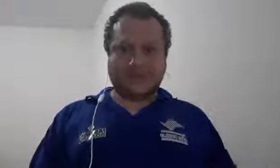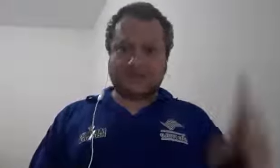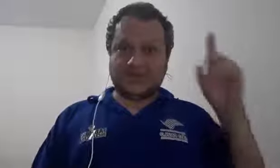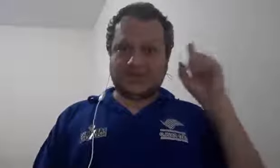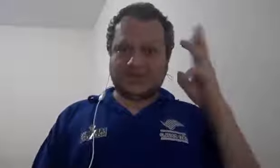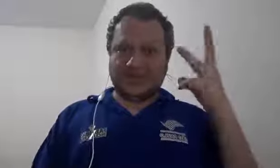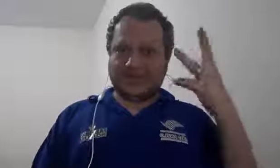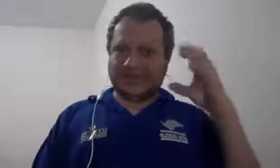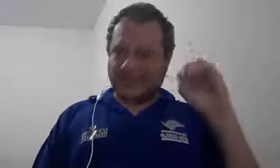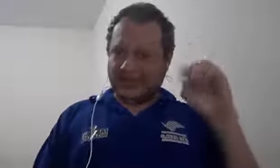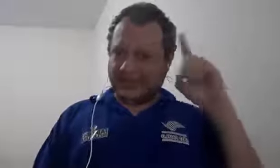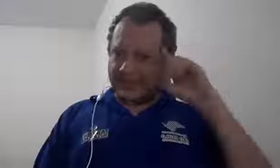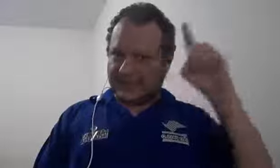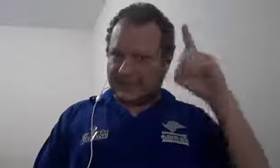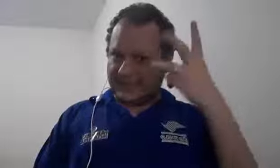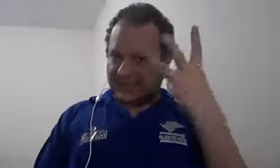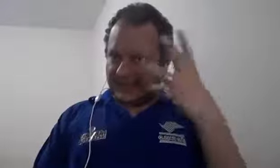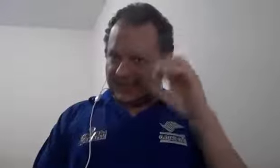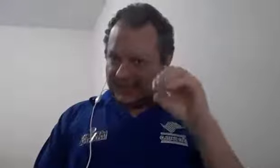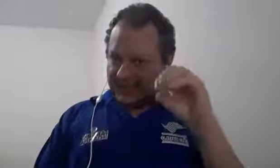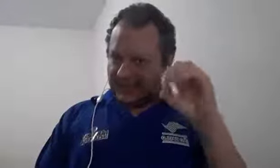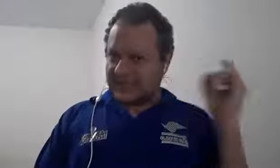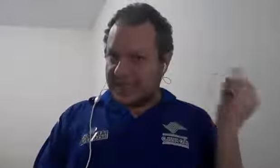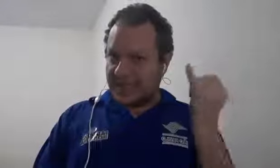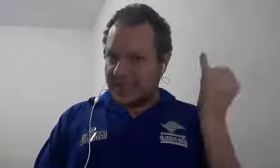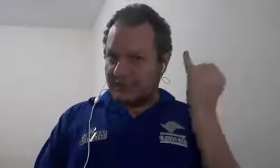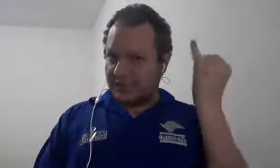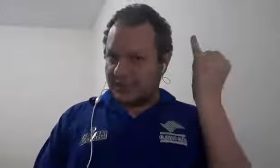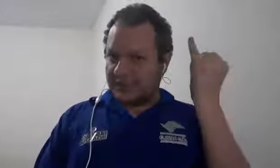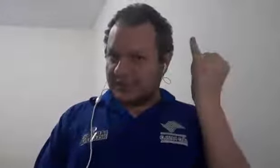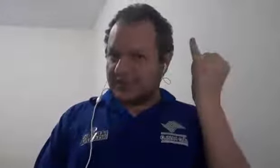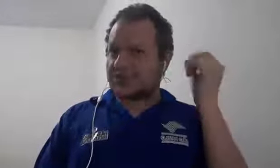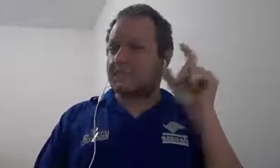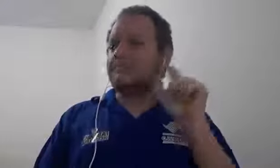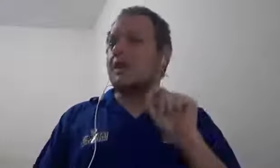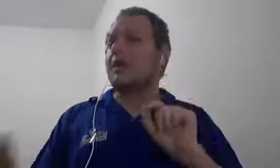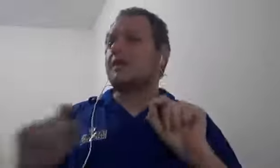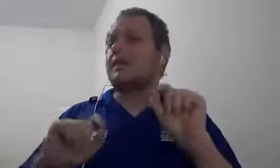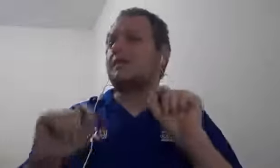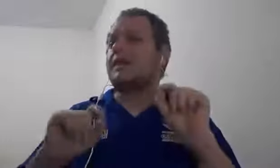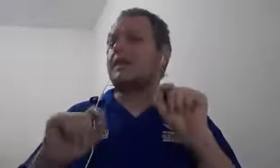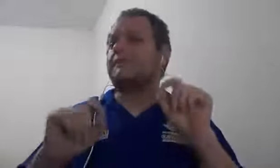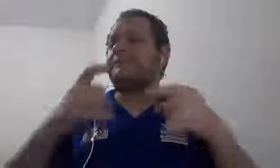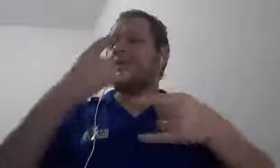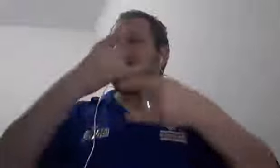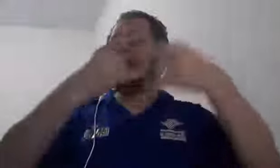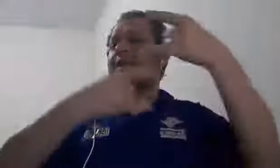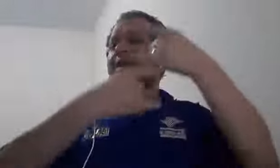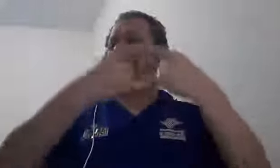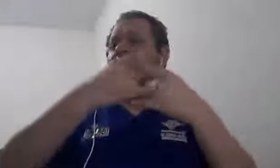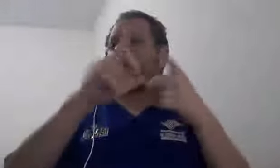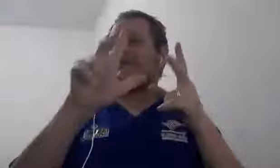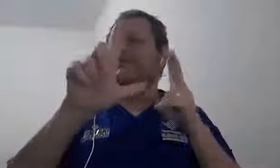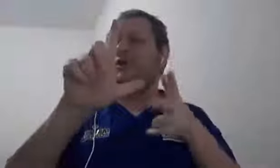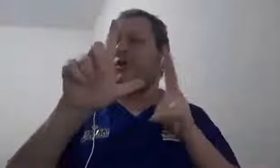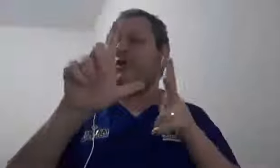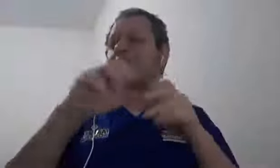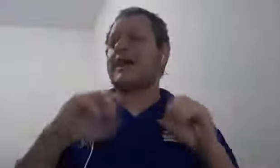Marcamos dia 30. 30, importante. Tem o quê? Live ou